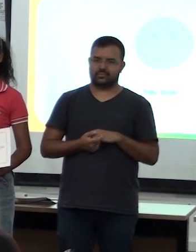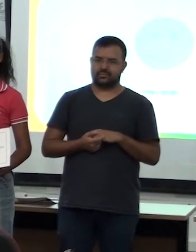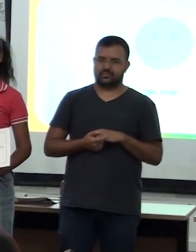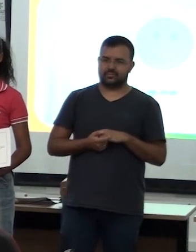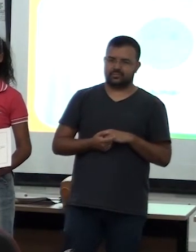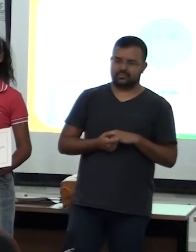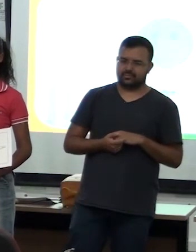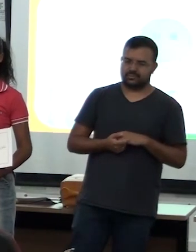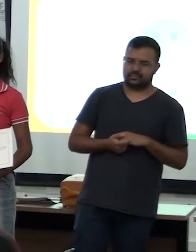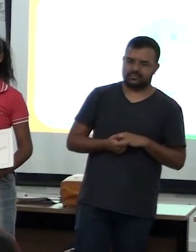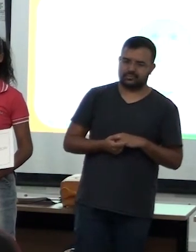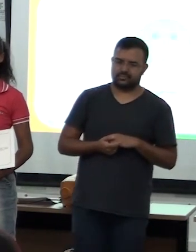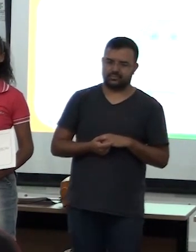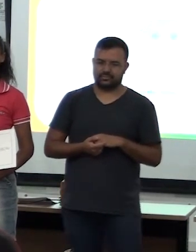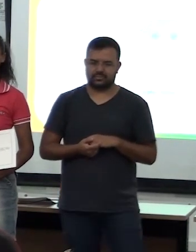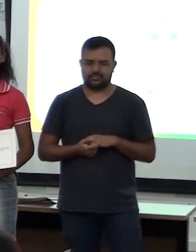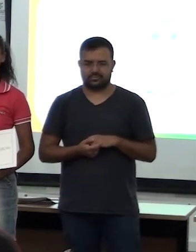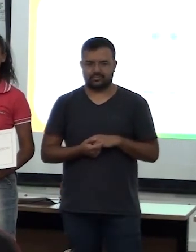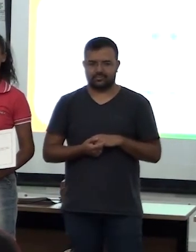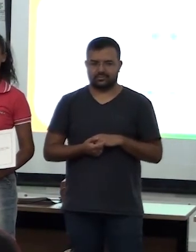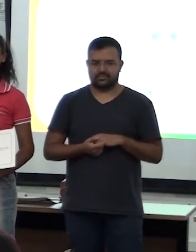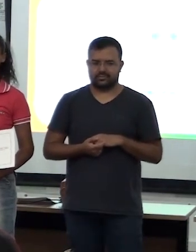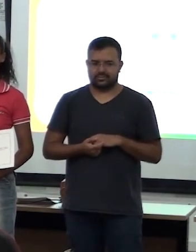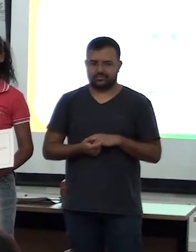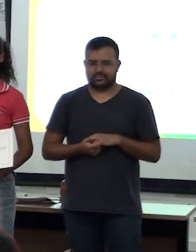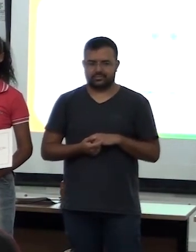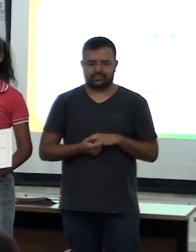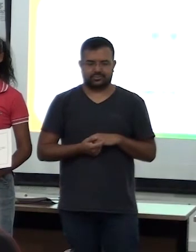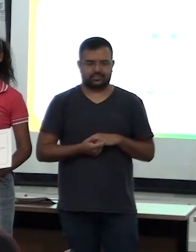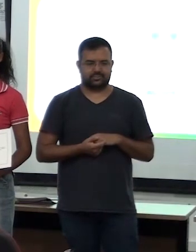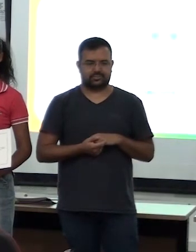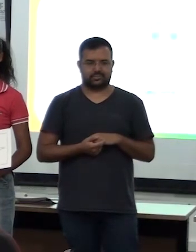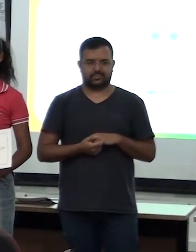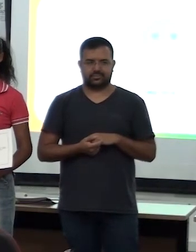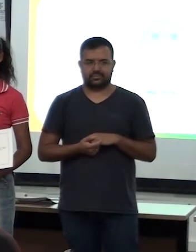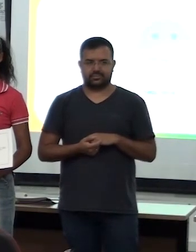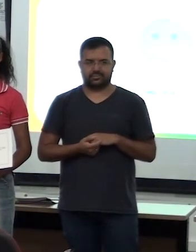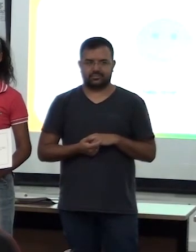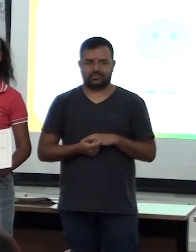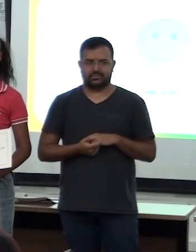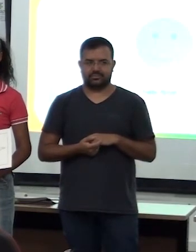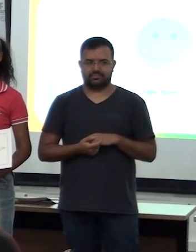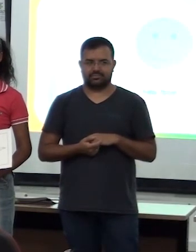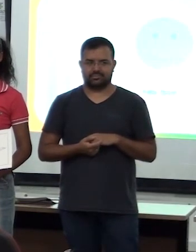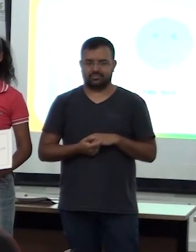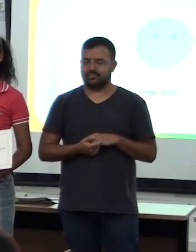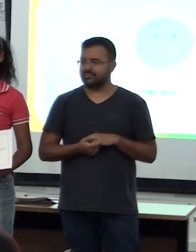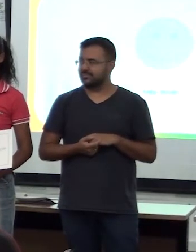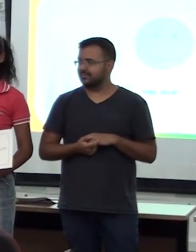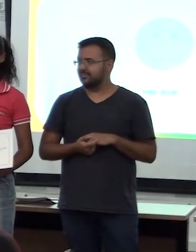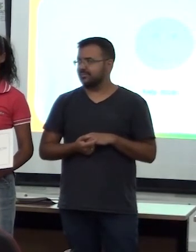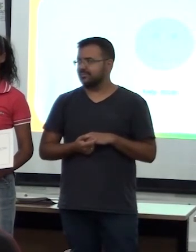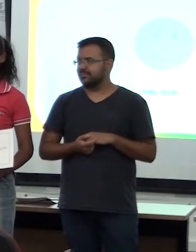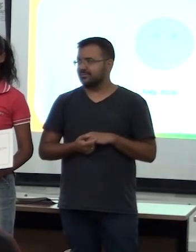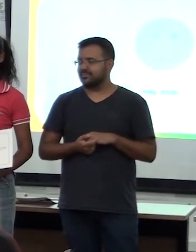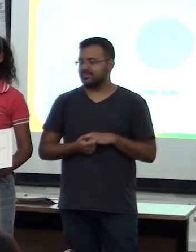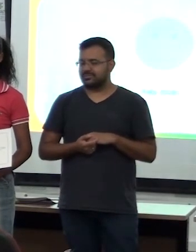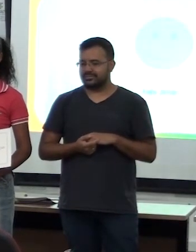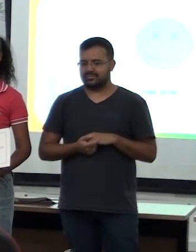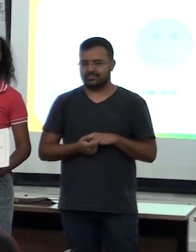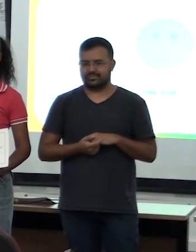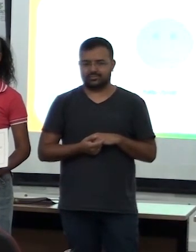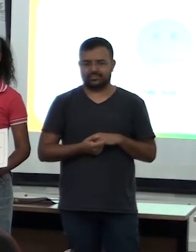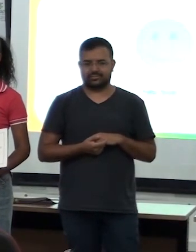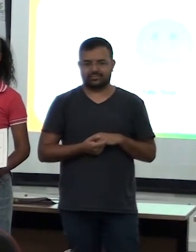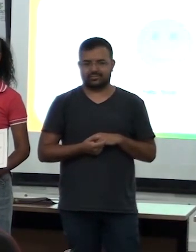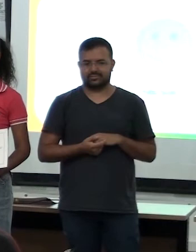foram 80 artigos submetidos e o nosso artigo que foi premiado como melhor artigo da WIA. Então, para a gente foi uma grande honra, só deu